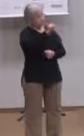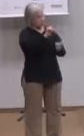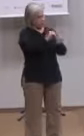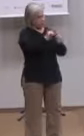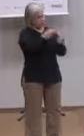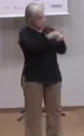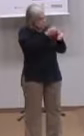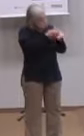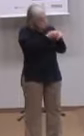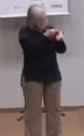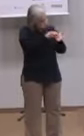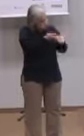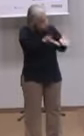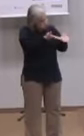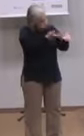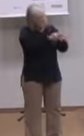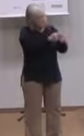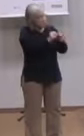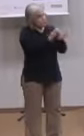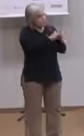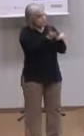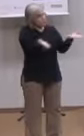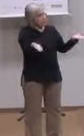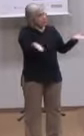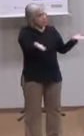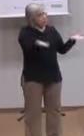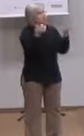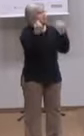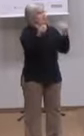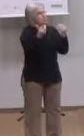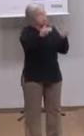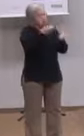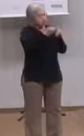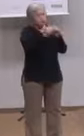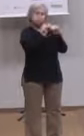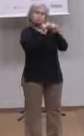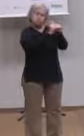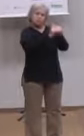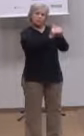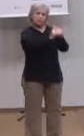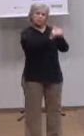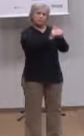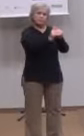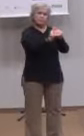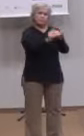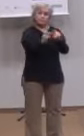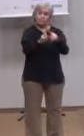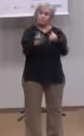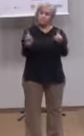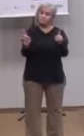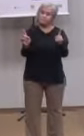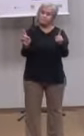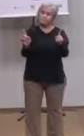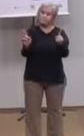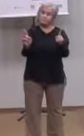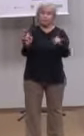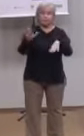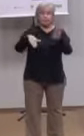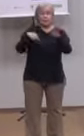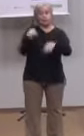fazer isso. O senhor não está fazendo nada disso. Cobrar. Mas, infelizmente, a gente prefere ser